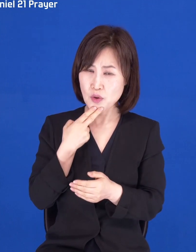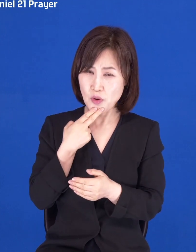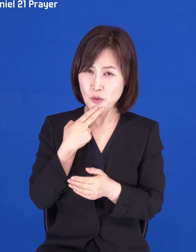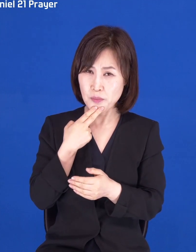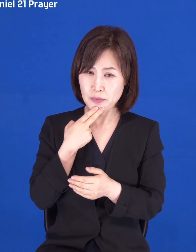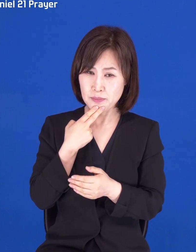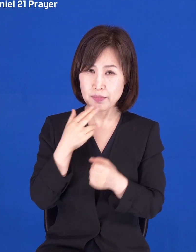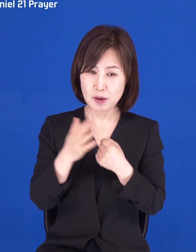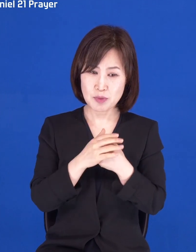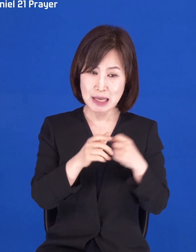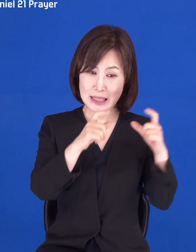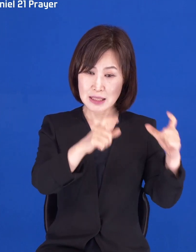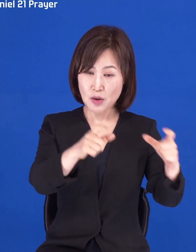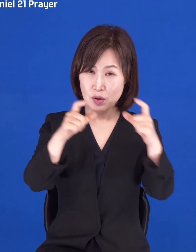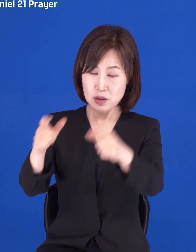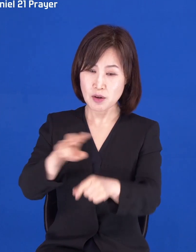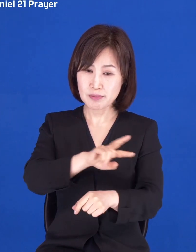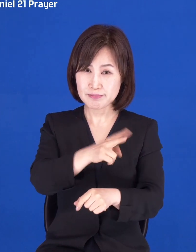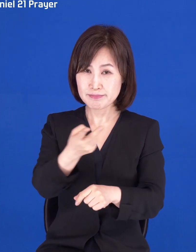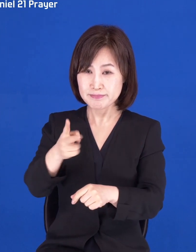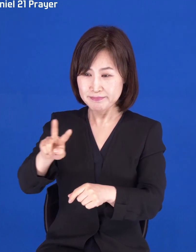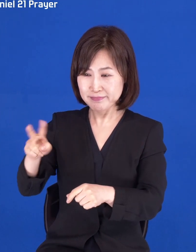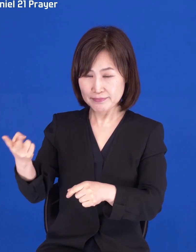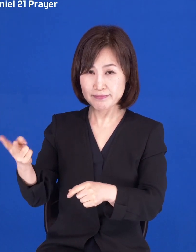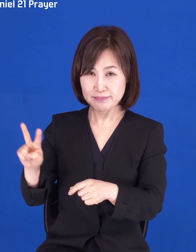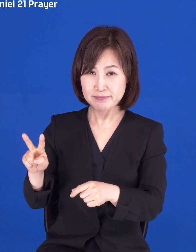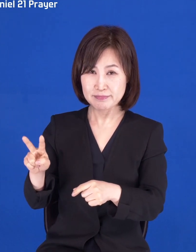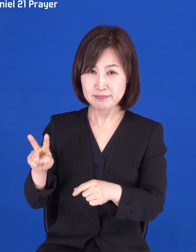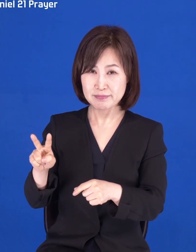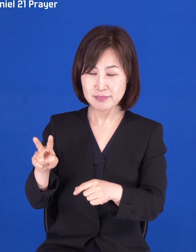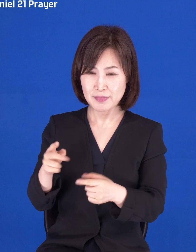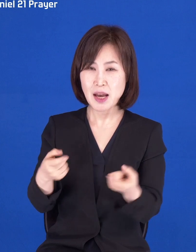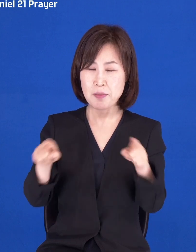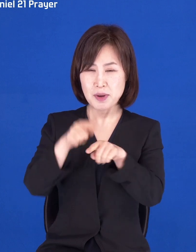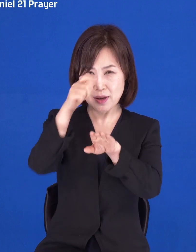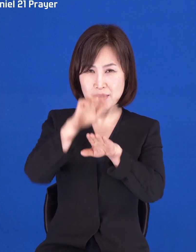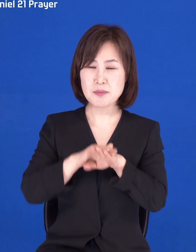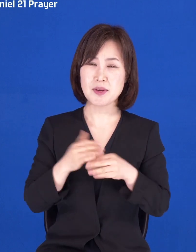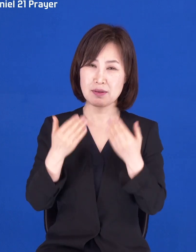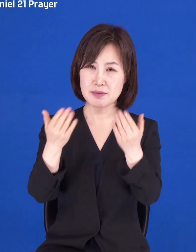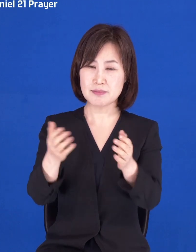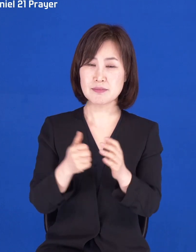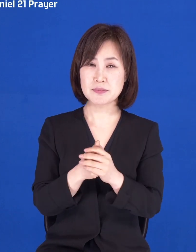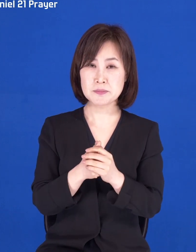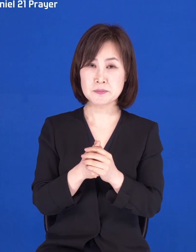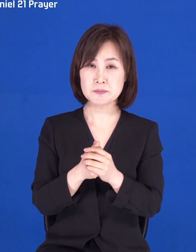나누어서 번갈아 가시면서 오셔서 예배를 드렸습니다.